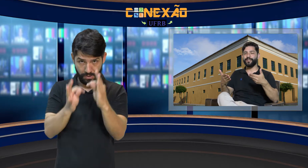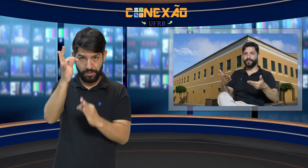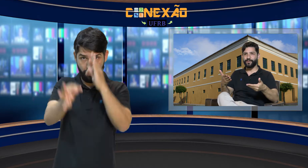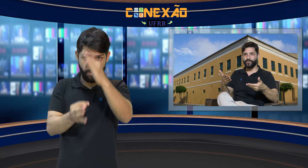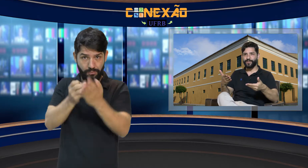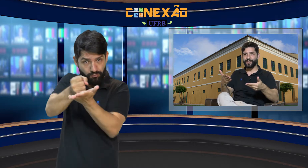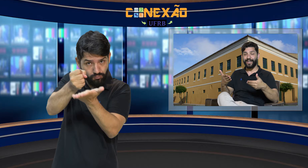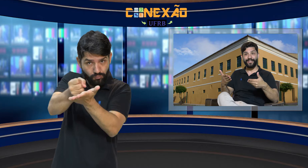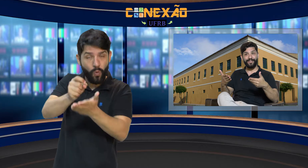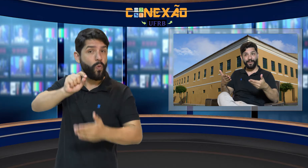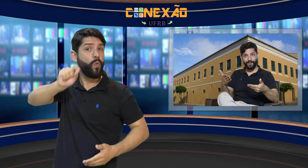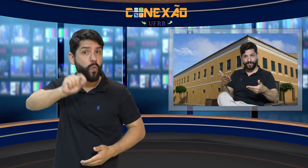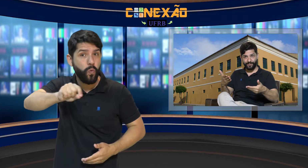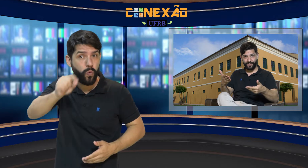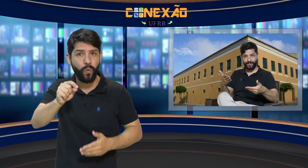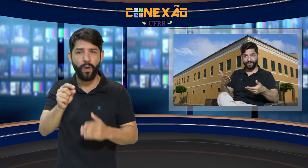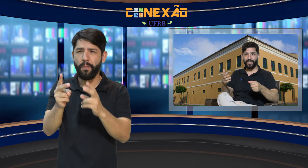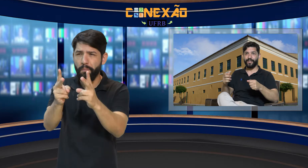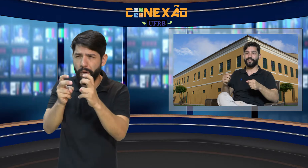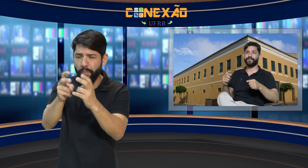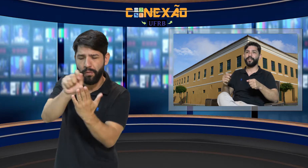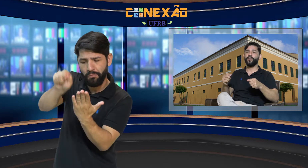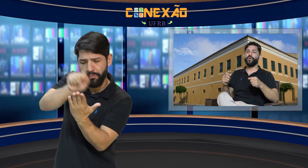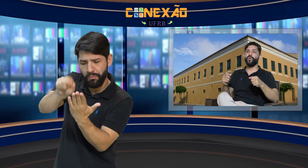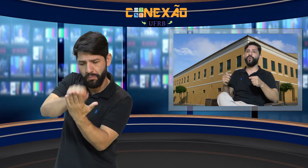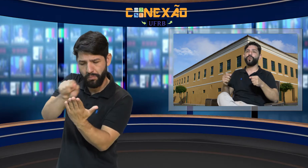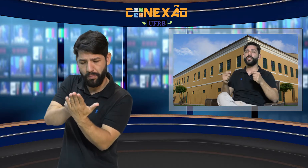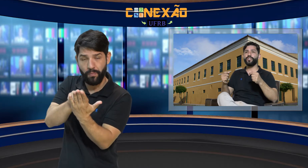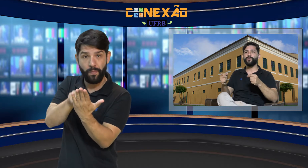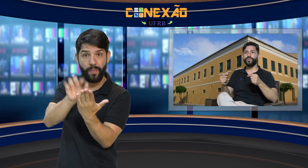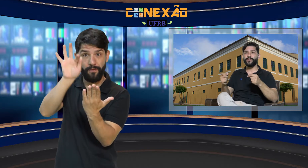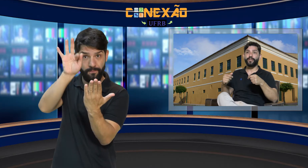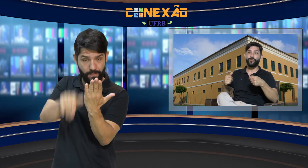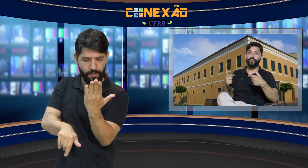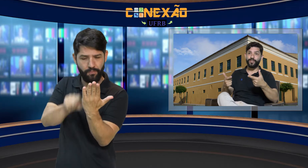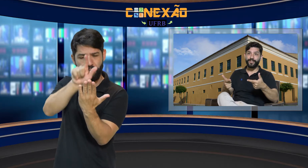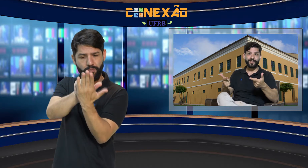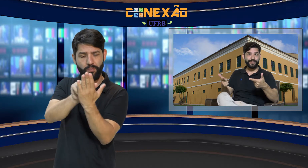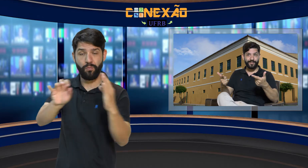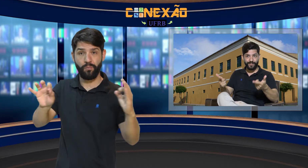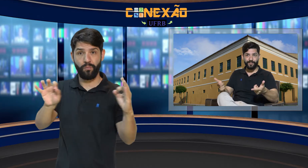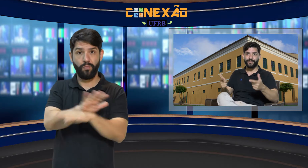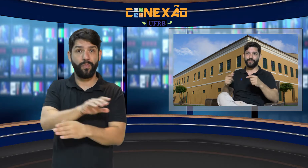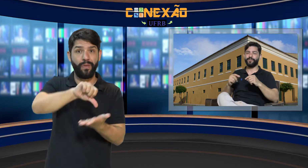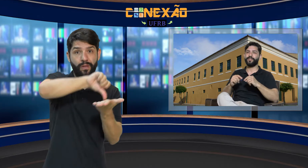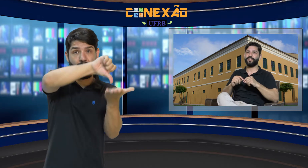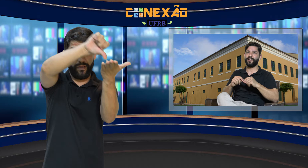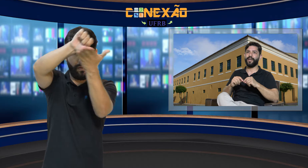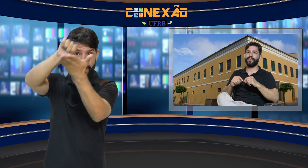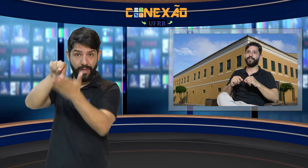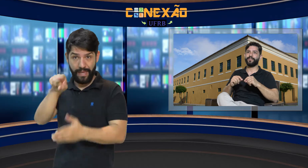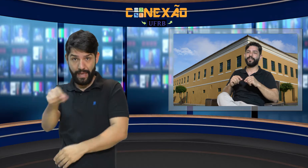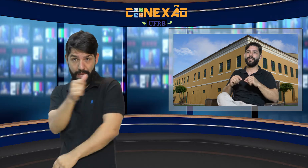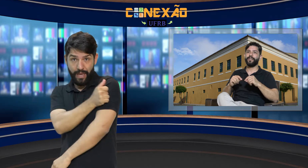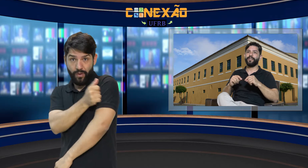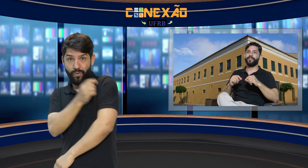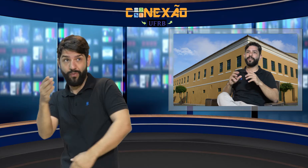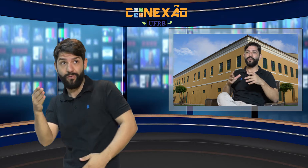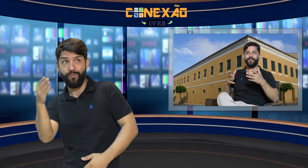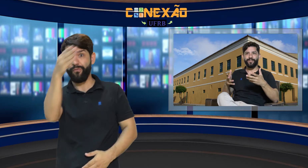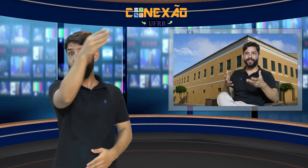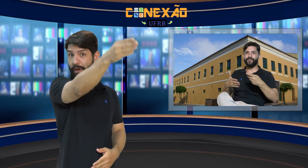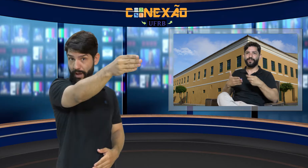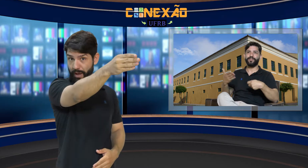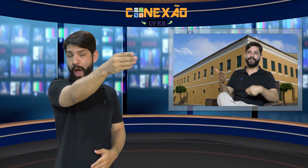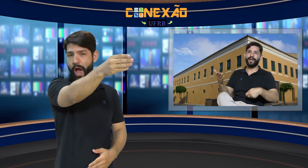as adaptações acadêmicas são necessárias, ou que tipo de tecnologias assistivas são necessárias,